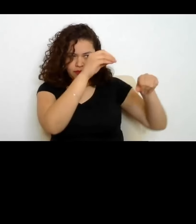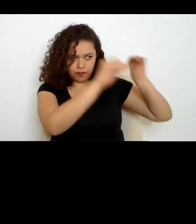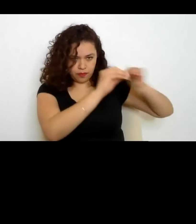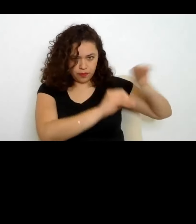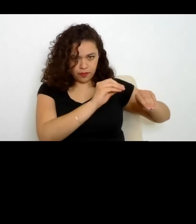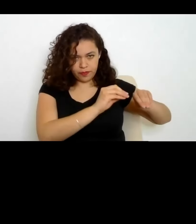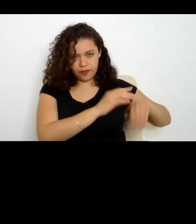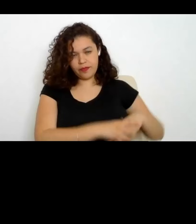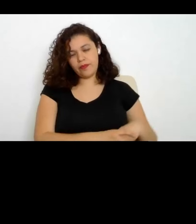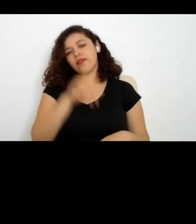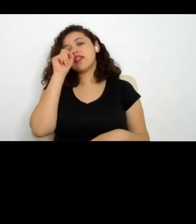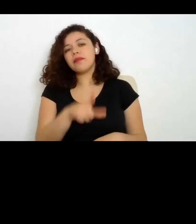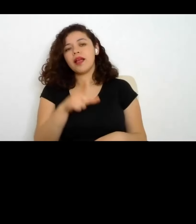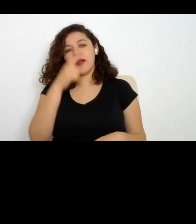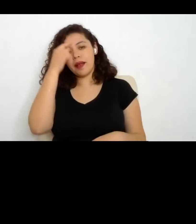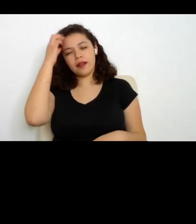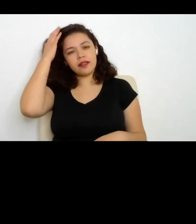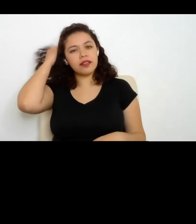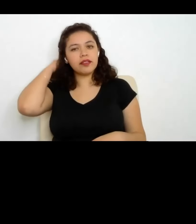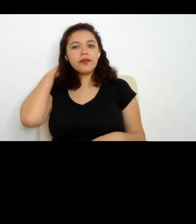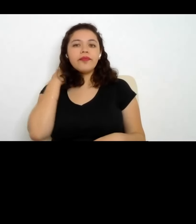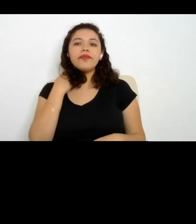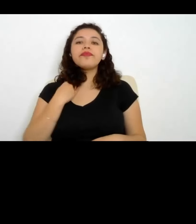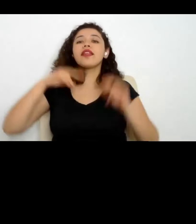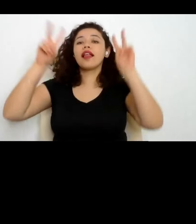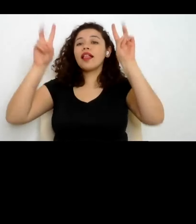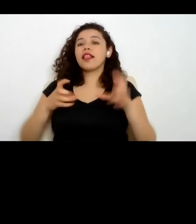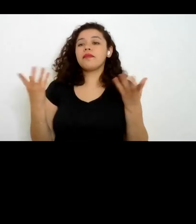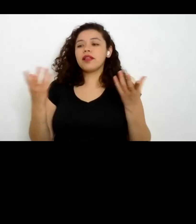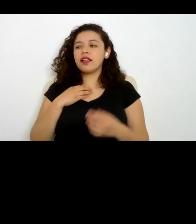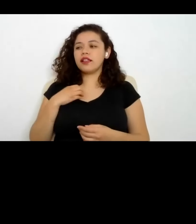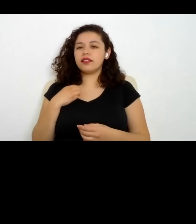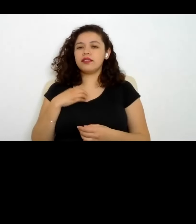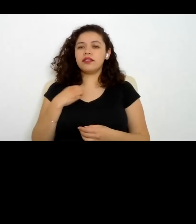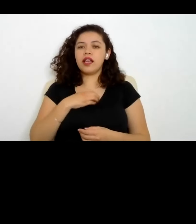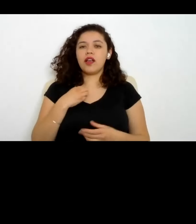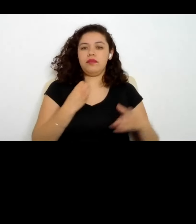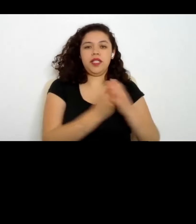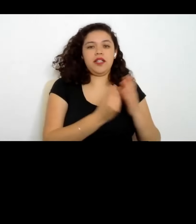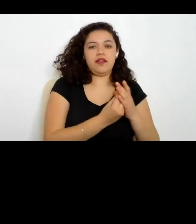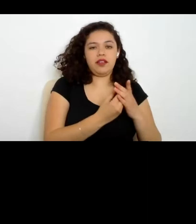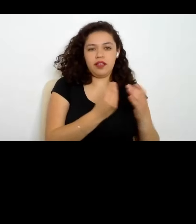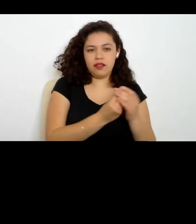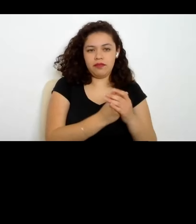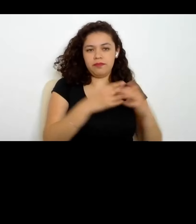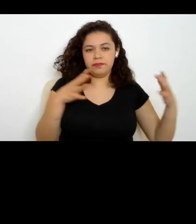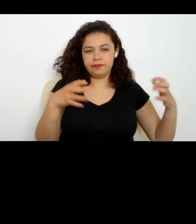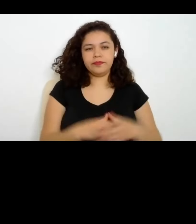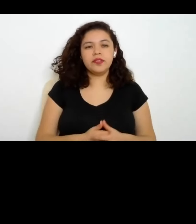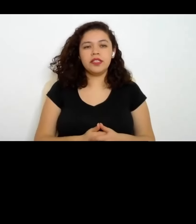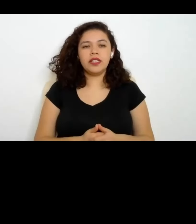Y bueno, también en relación con esto de la confidencialidad y todo este tema, hubo una época en que estaba como